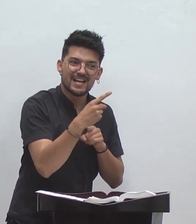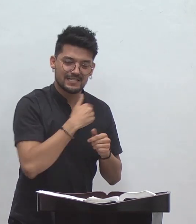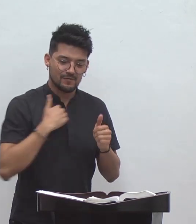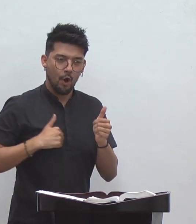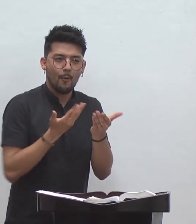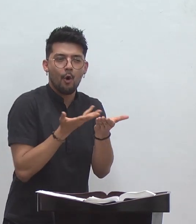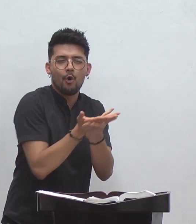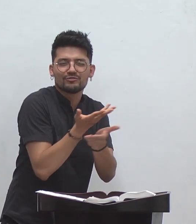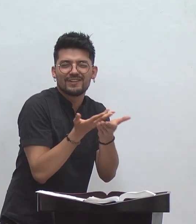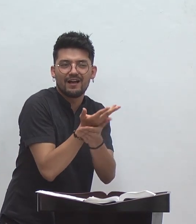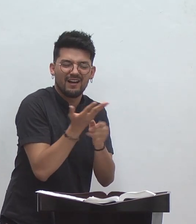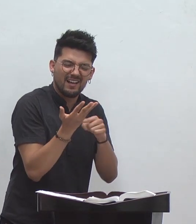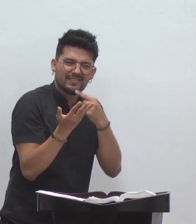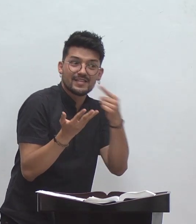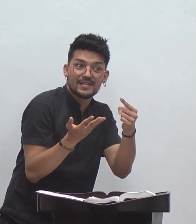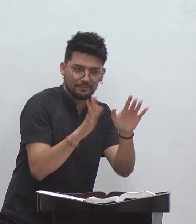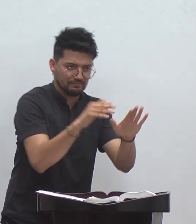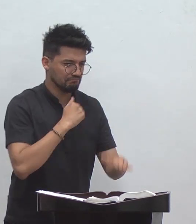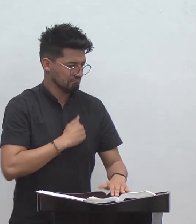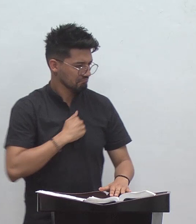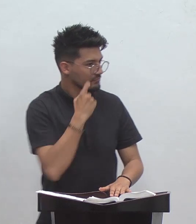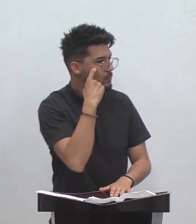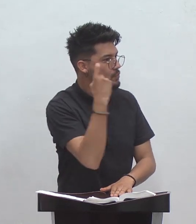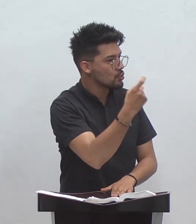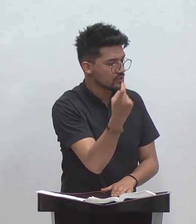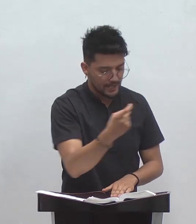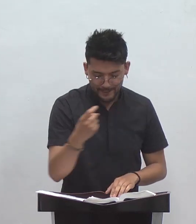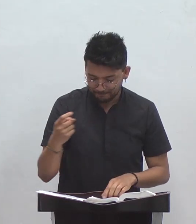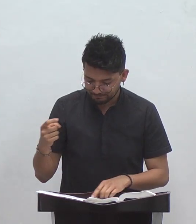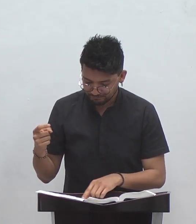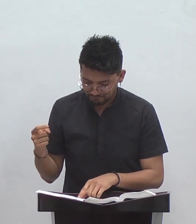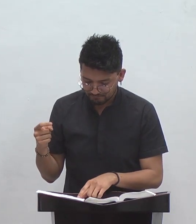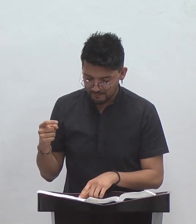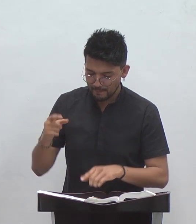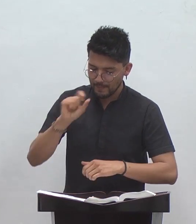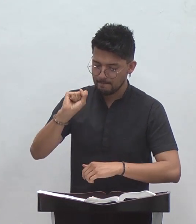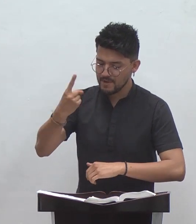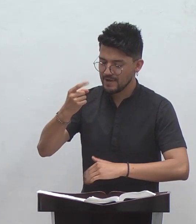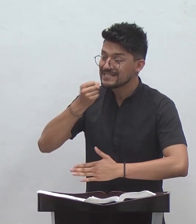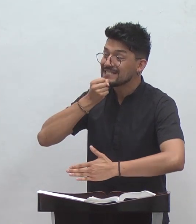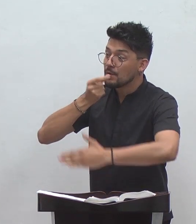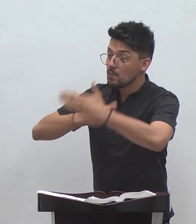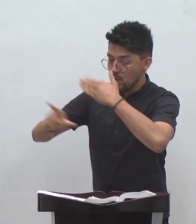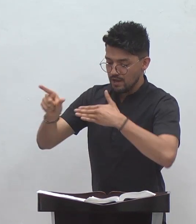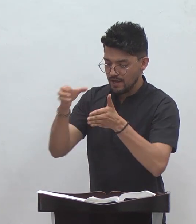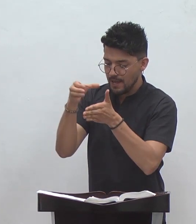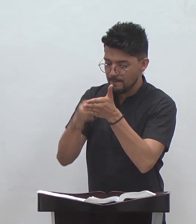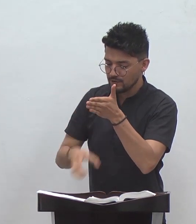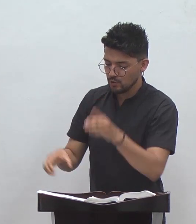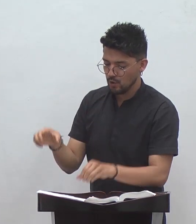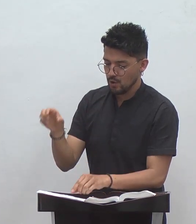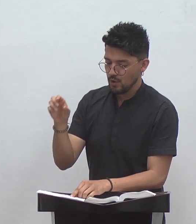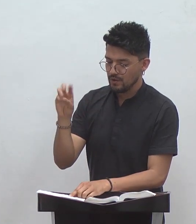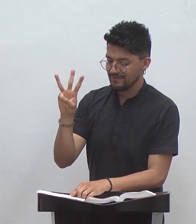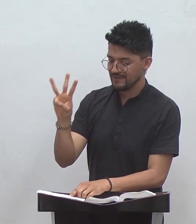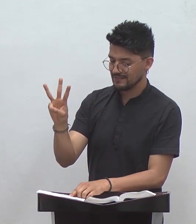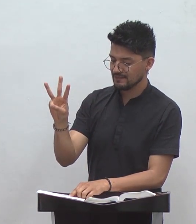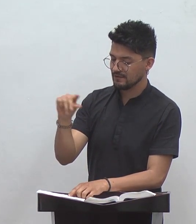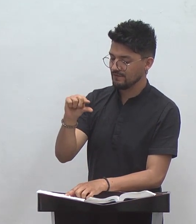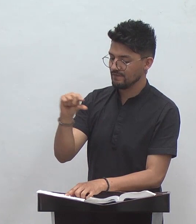si alguien te vuelve a llamar, como consejo te digo, respóndele. Así que vamos a leerlo en Primera de